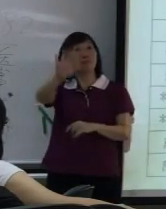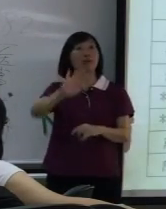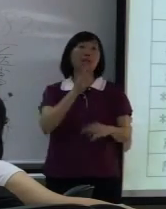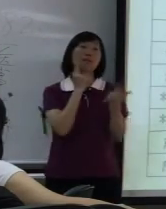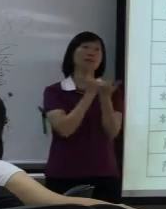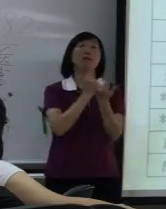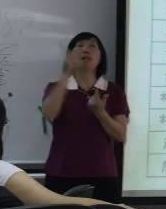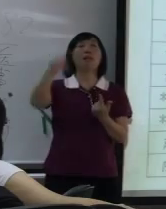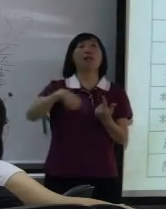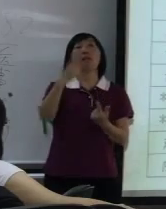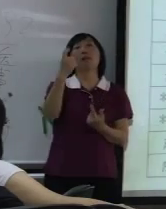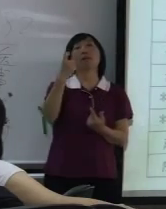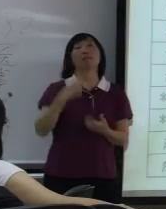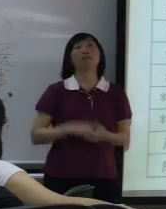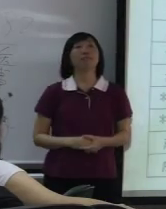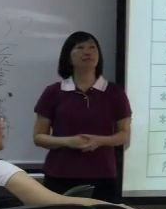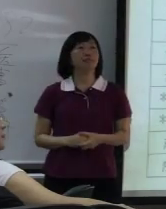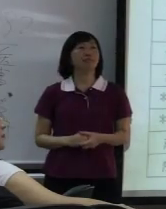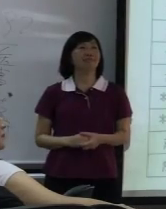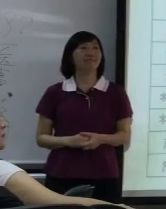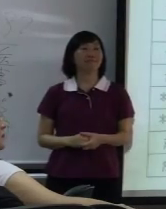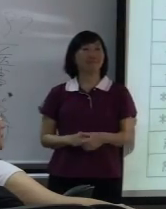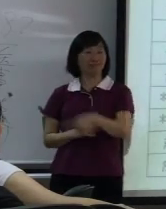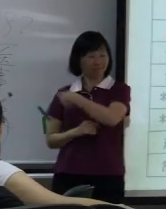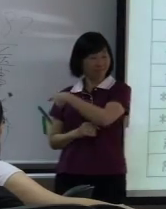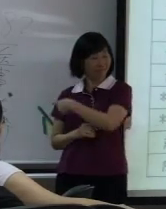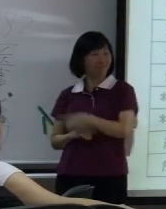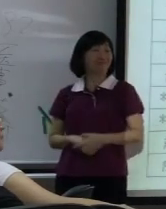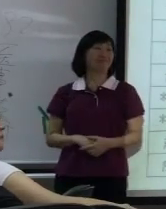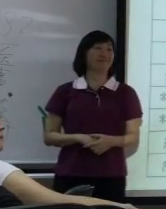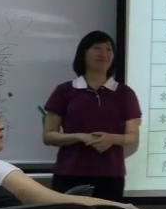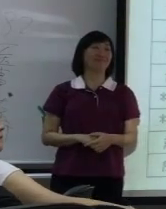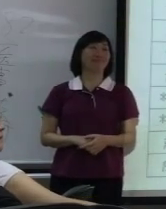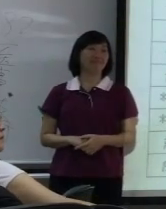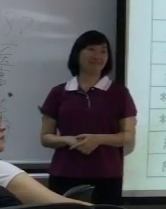台北他就没有来、哦、他也是